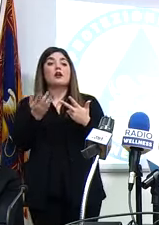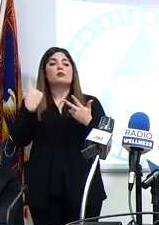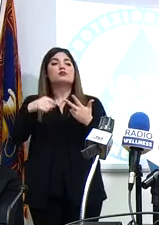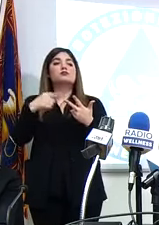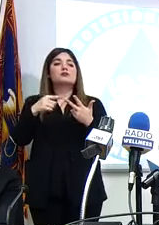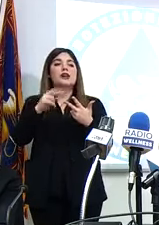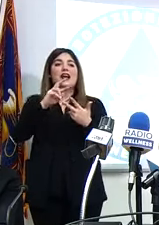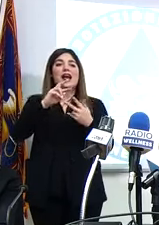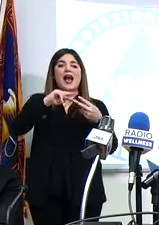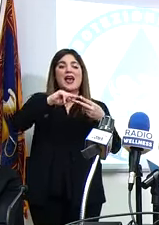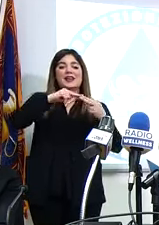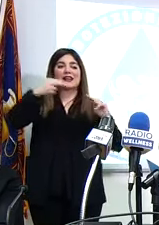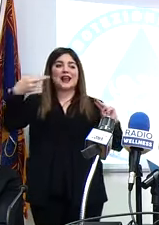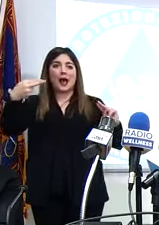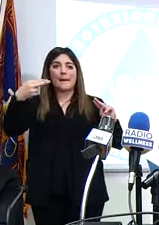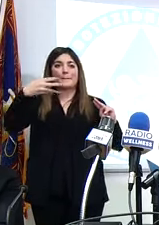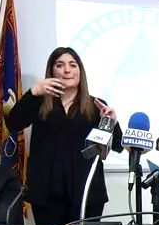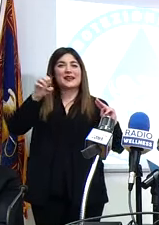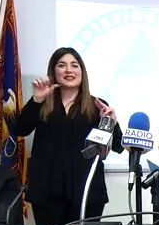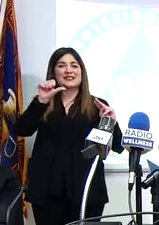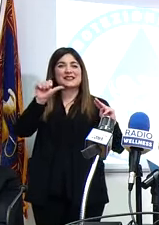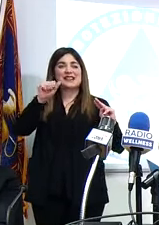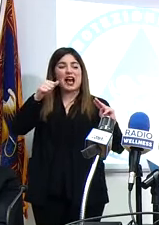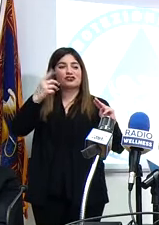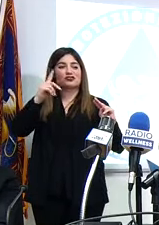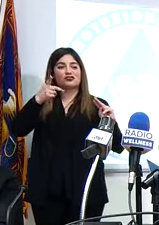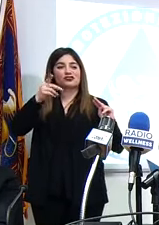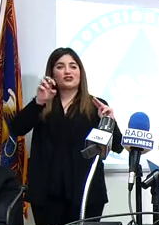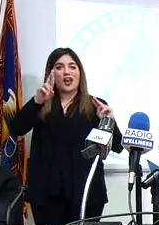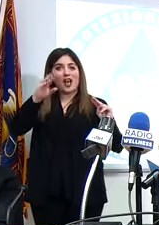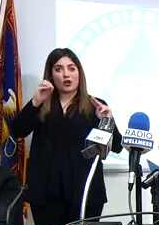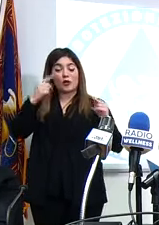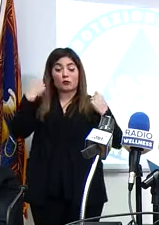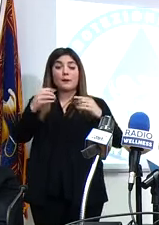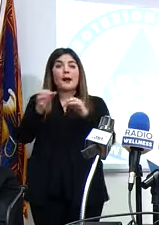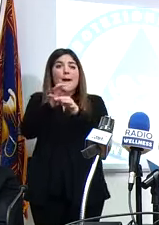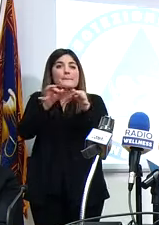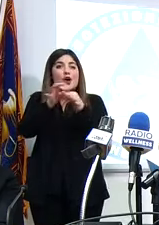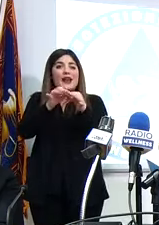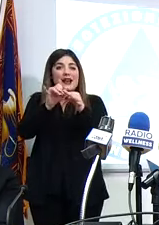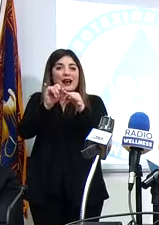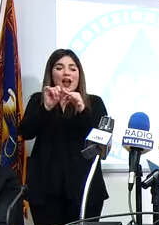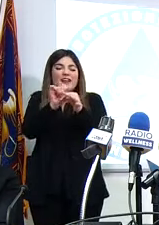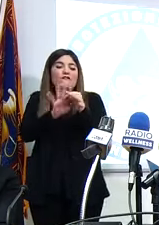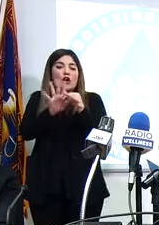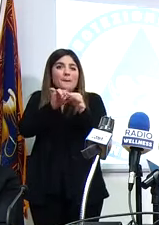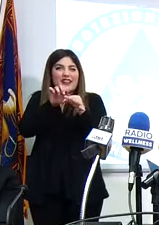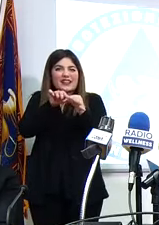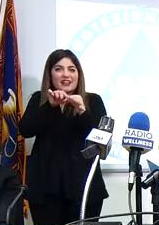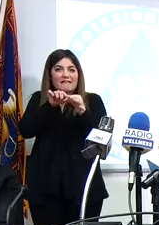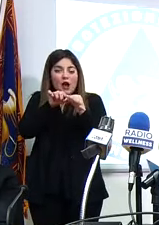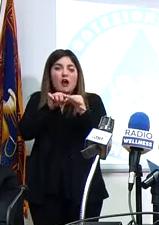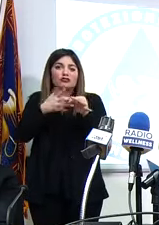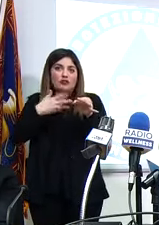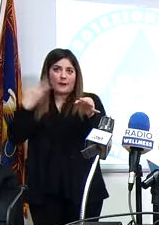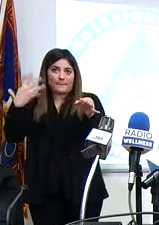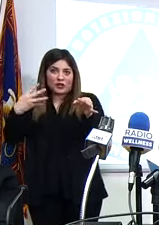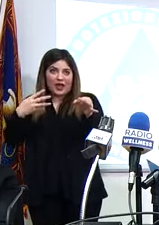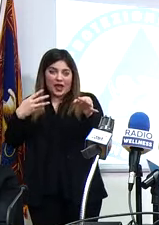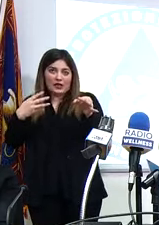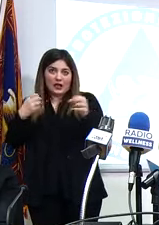messaggero. Cos'è l'RNA messaggero? Una molecola informativa che ha una emivita molto breve. Moderna ci lavora da 10 anni.